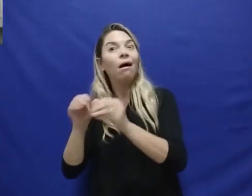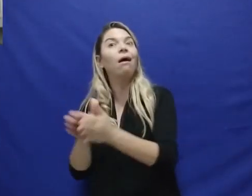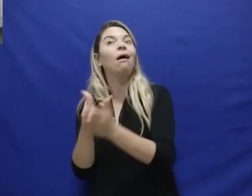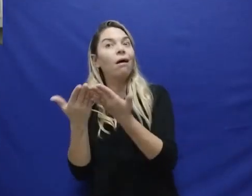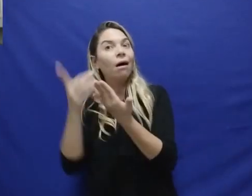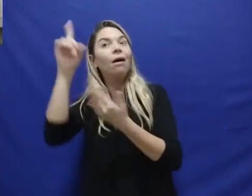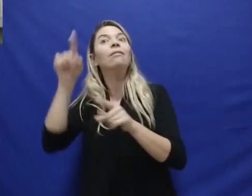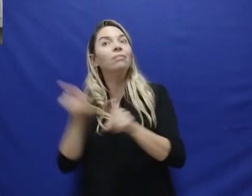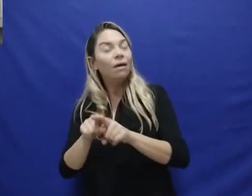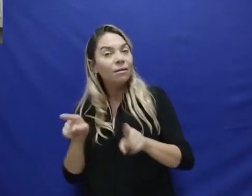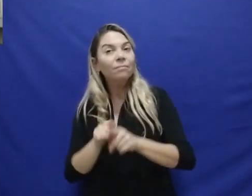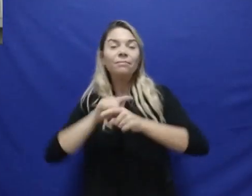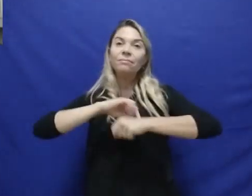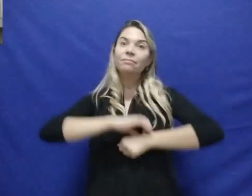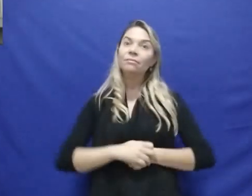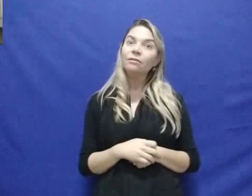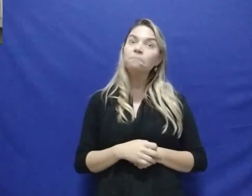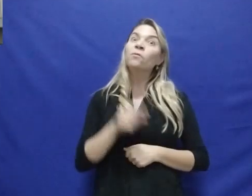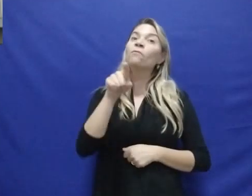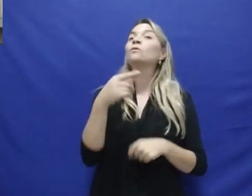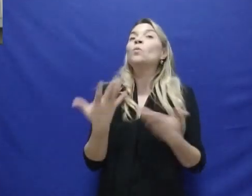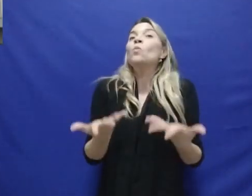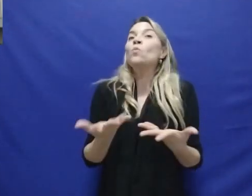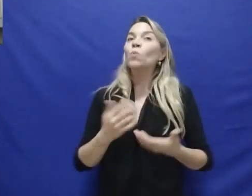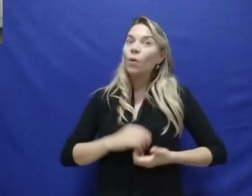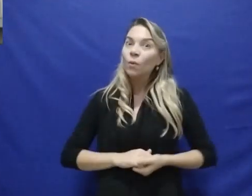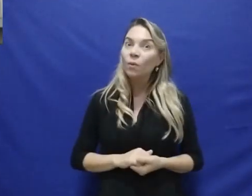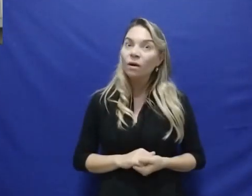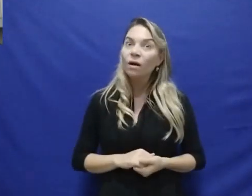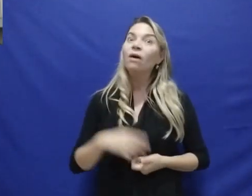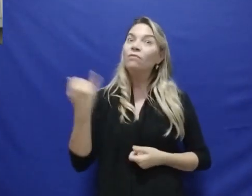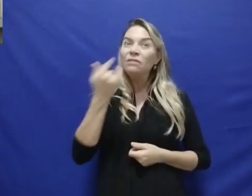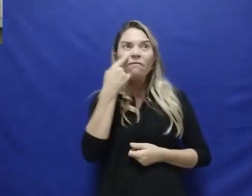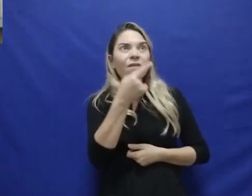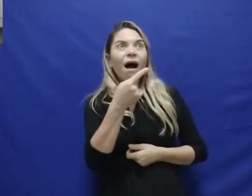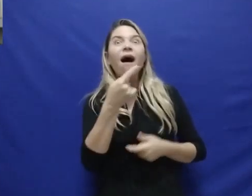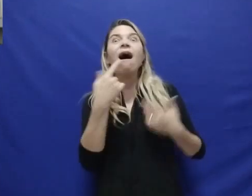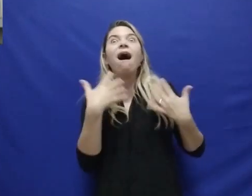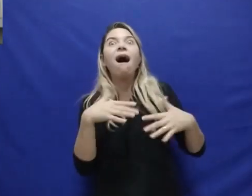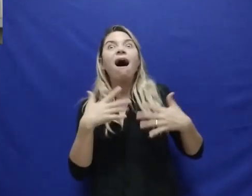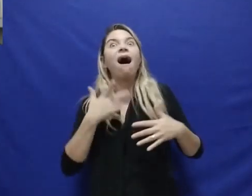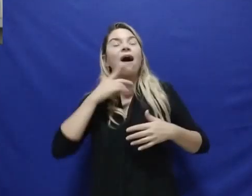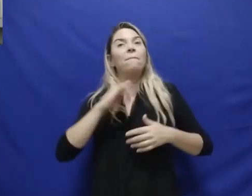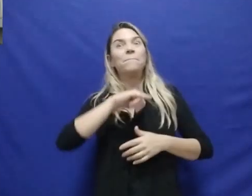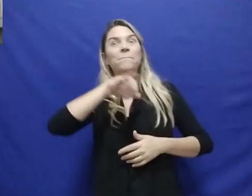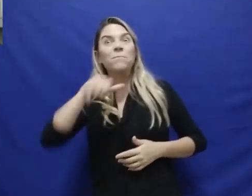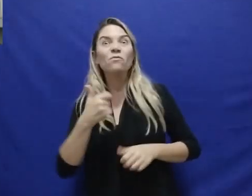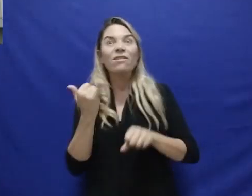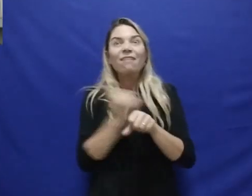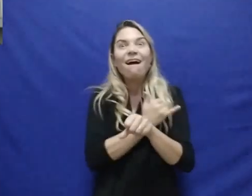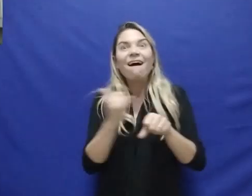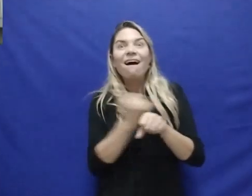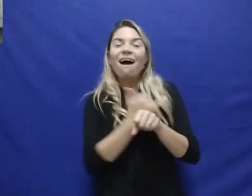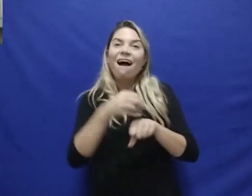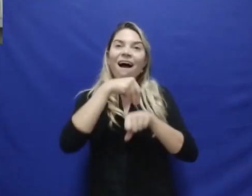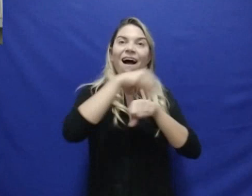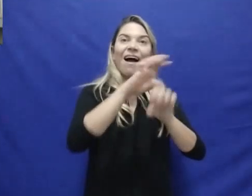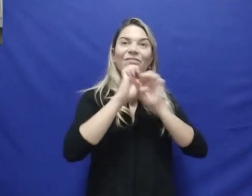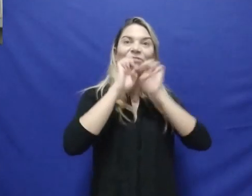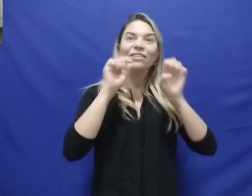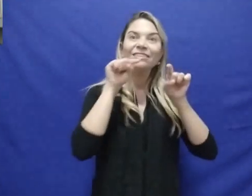notícias mais maravilhosas que a humanidade já pôde conhecer. O Evangelho, a boa notícia de que Deus tanto